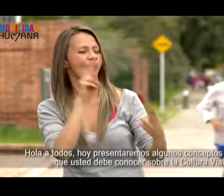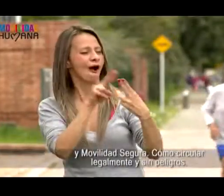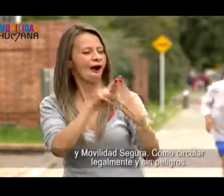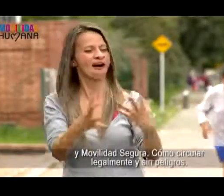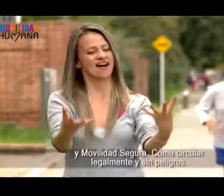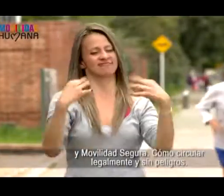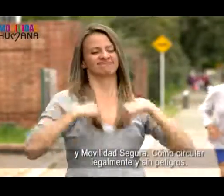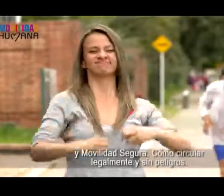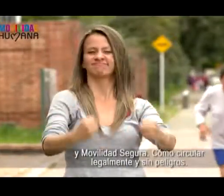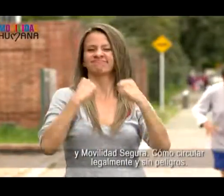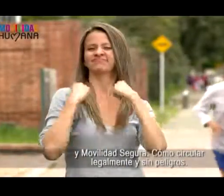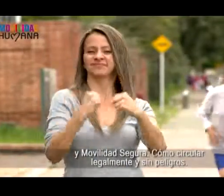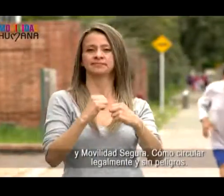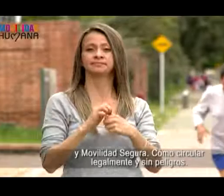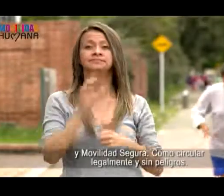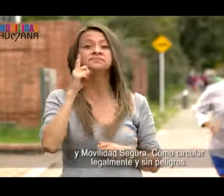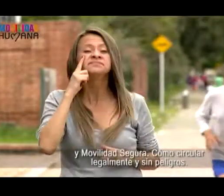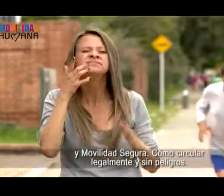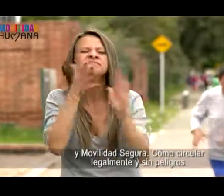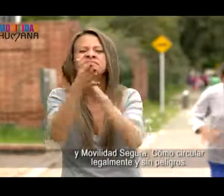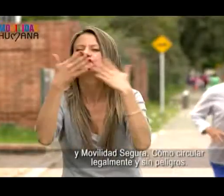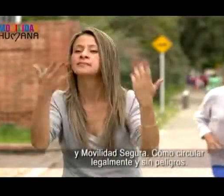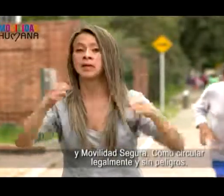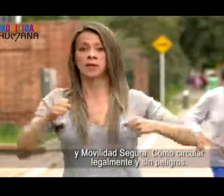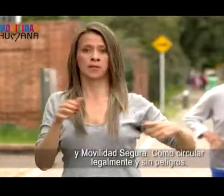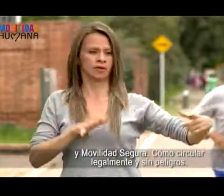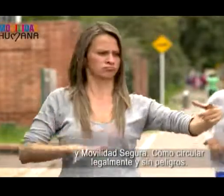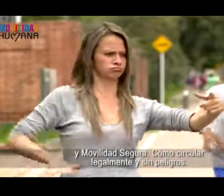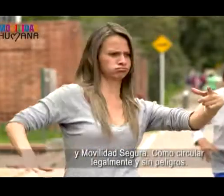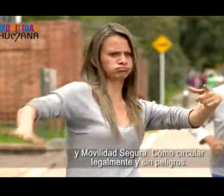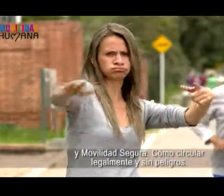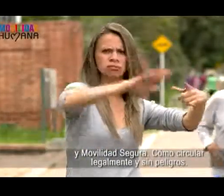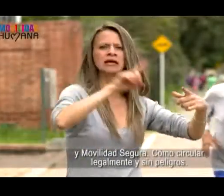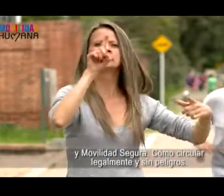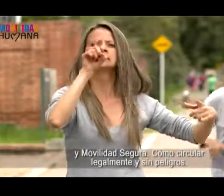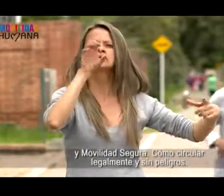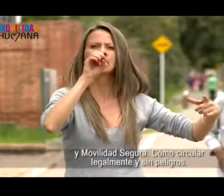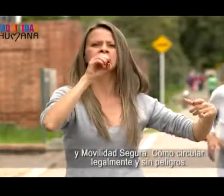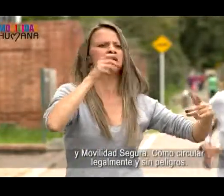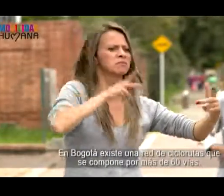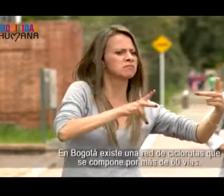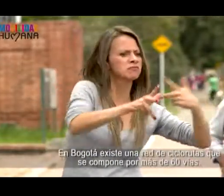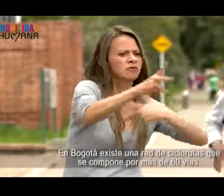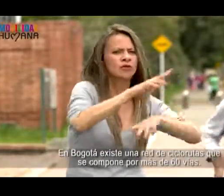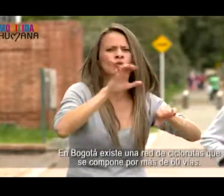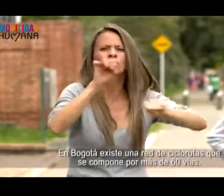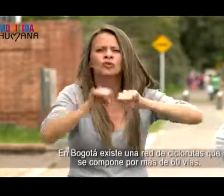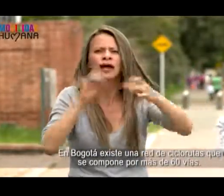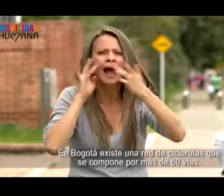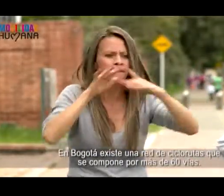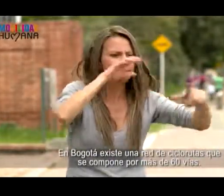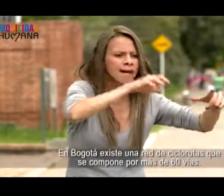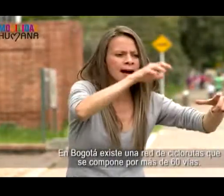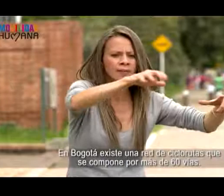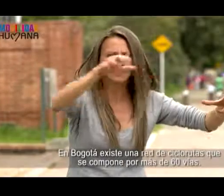y movilidad segura. ¿Cómo circular legalmente y sin peligros? En Bogotá existe una red